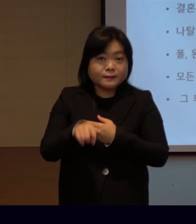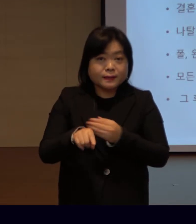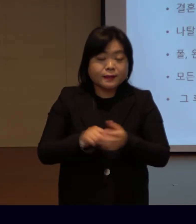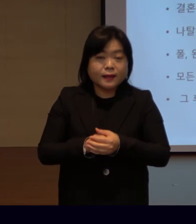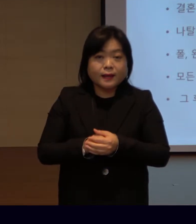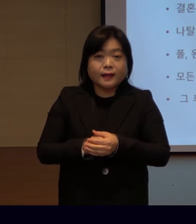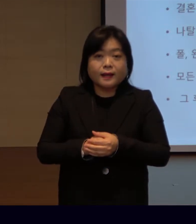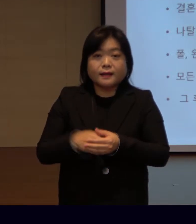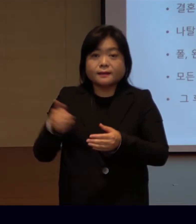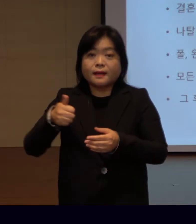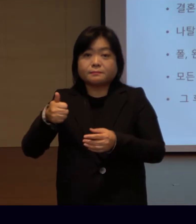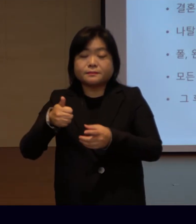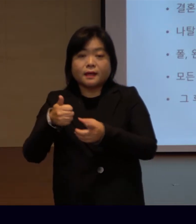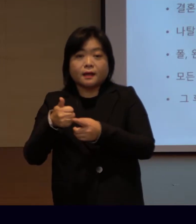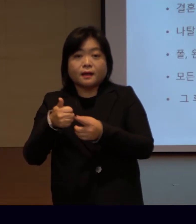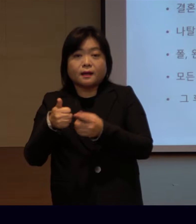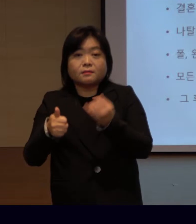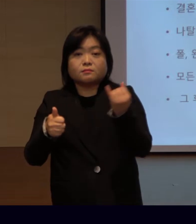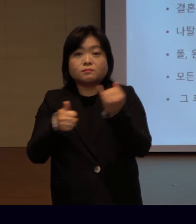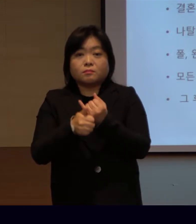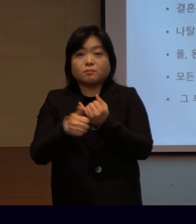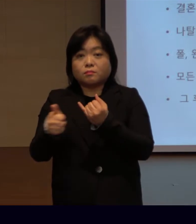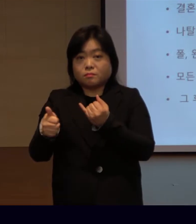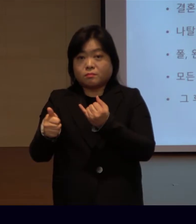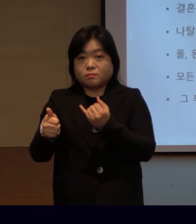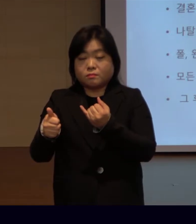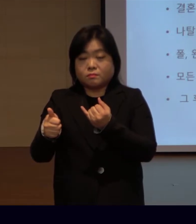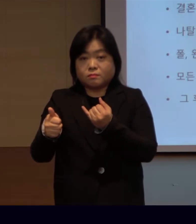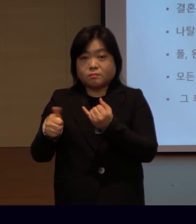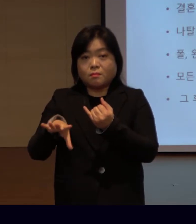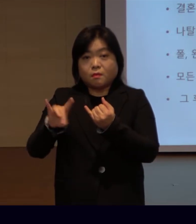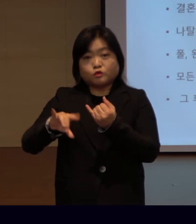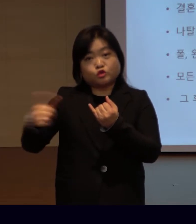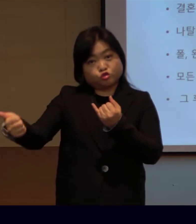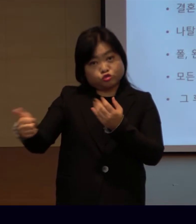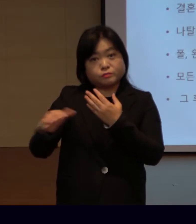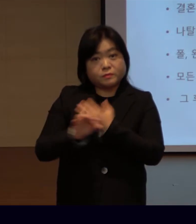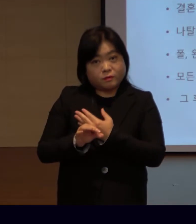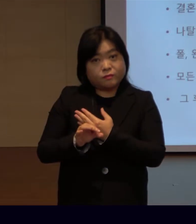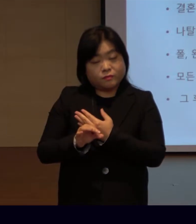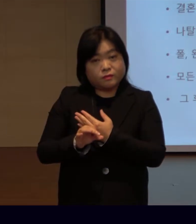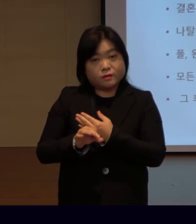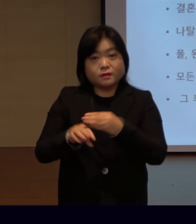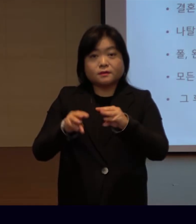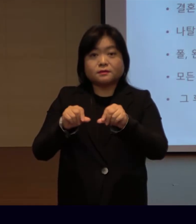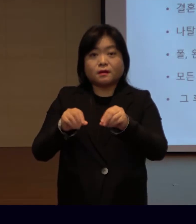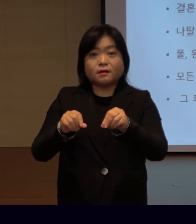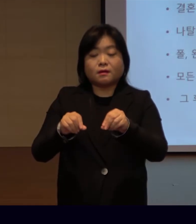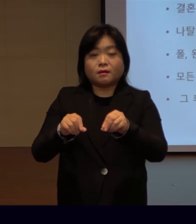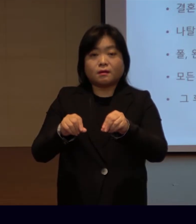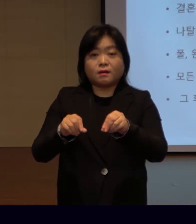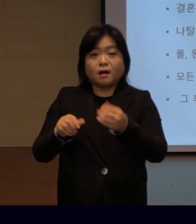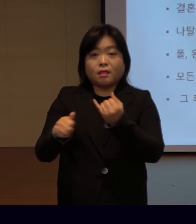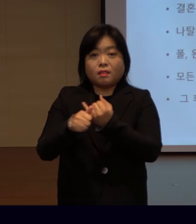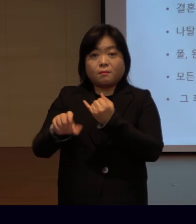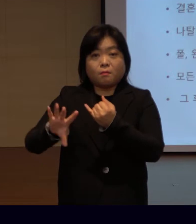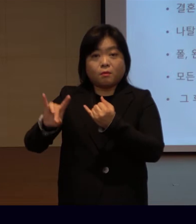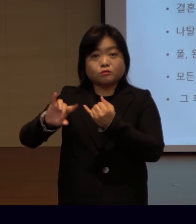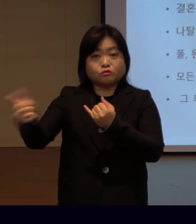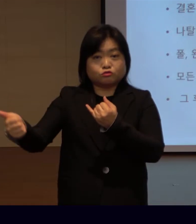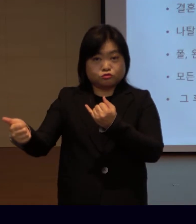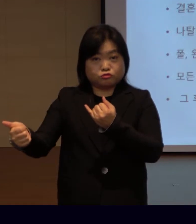이 남자애가 자기 먼저 죽으면 그 땅은 자기 딸 남편이 먼저